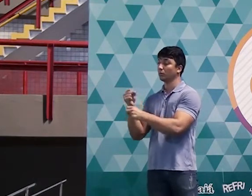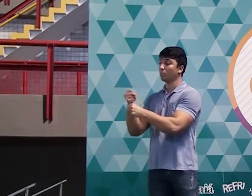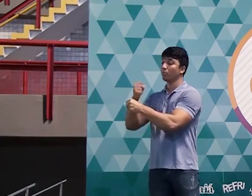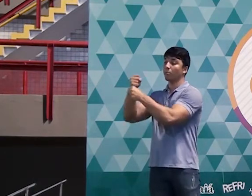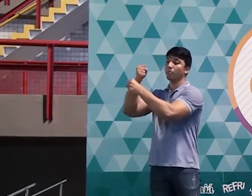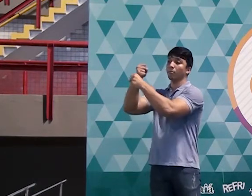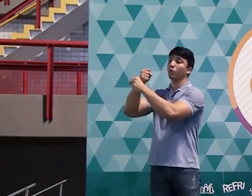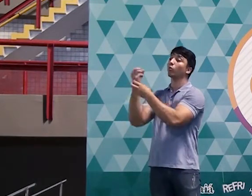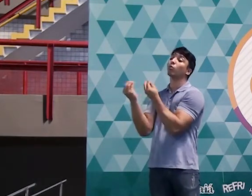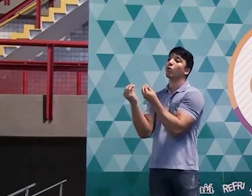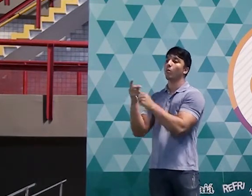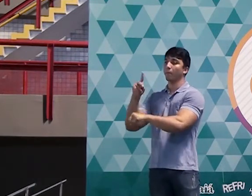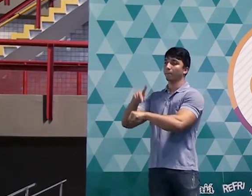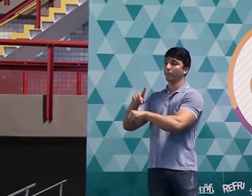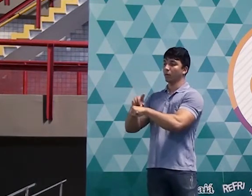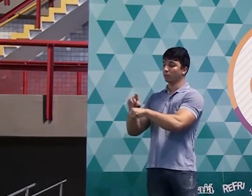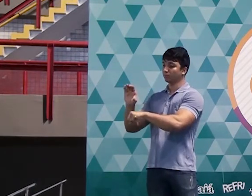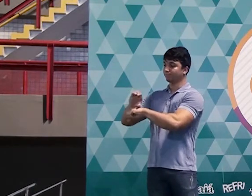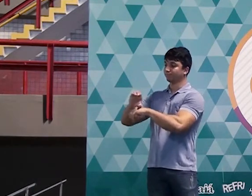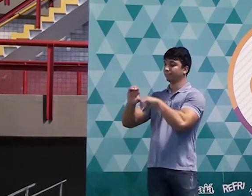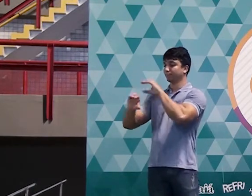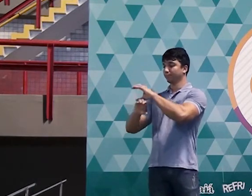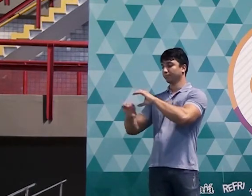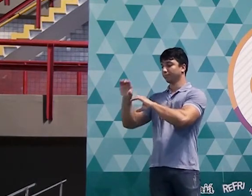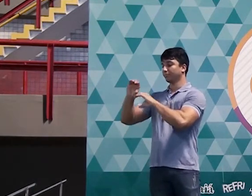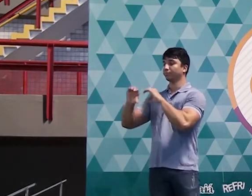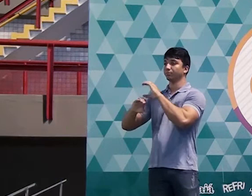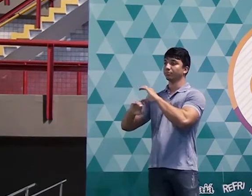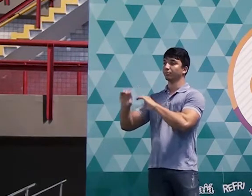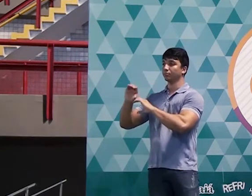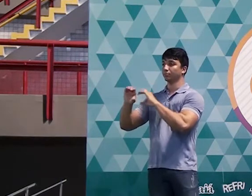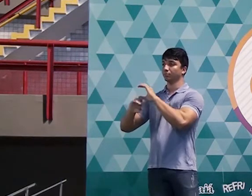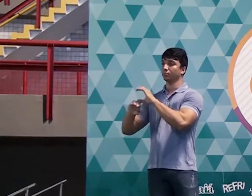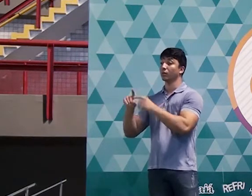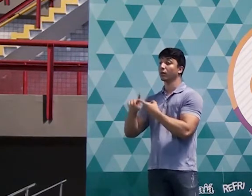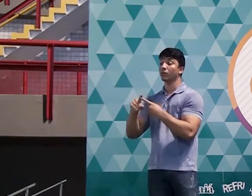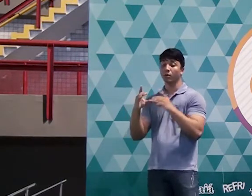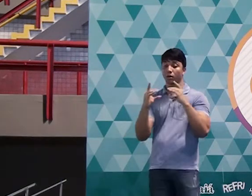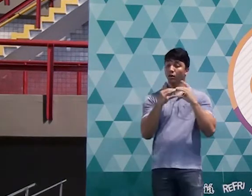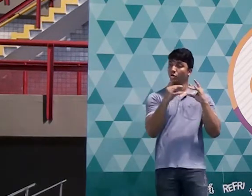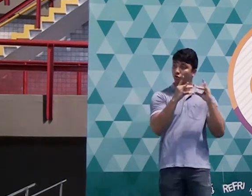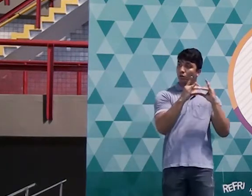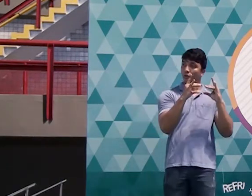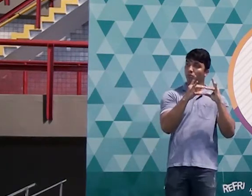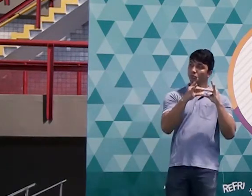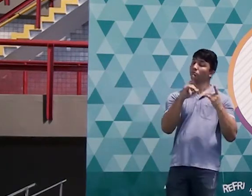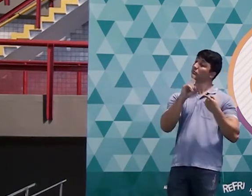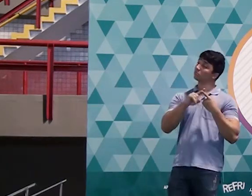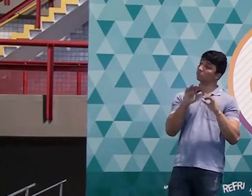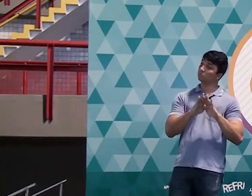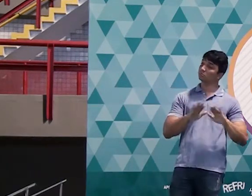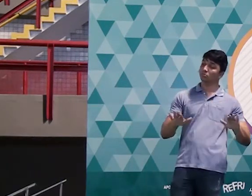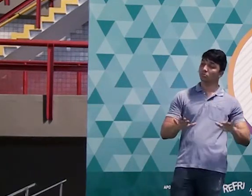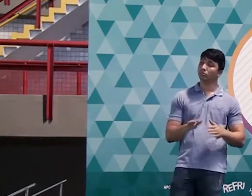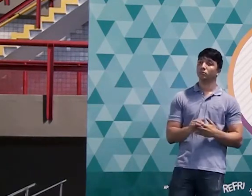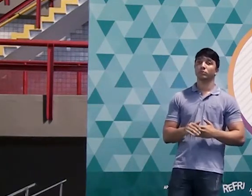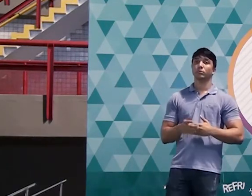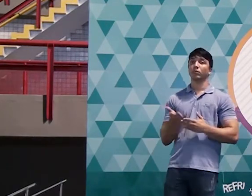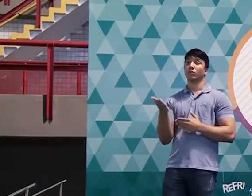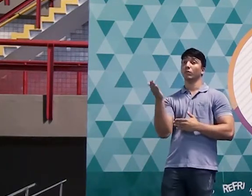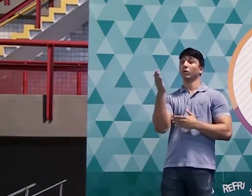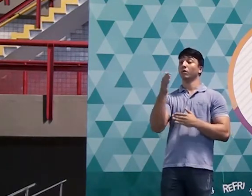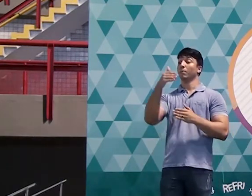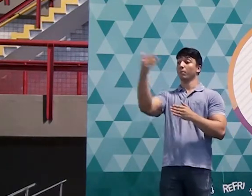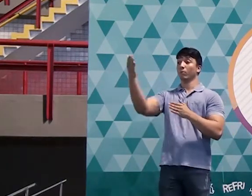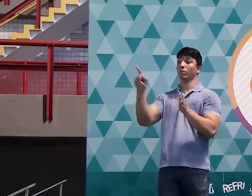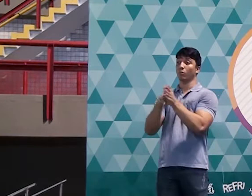de pedra, tá bom? Como o castelo também era feito de pedra. Esse lado onde tem a